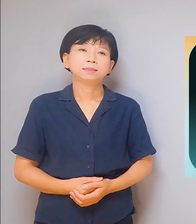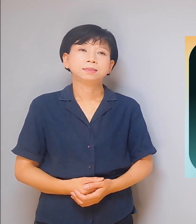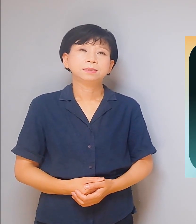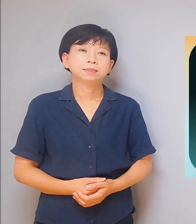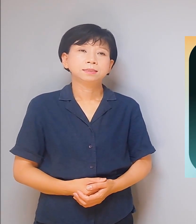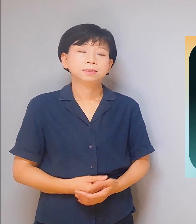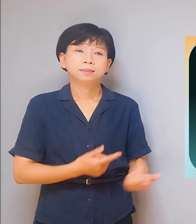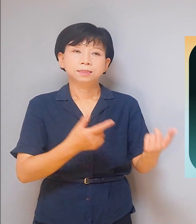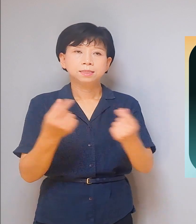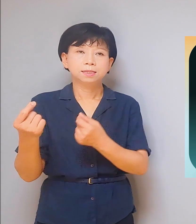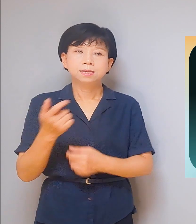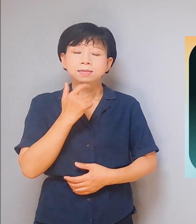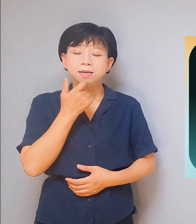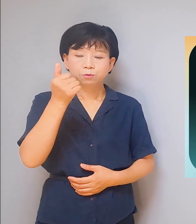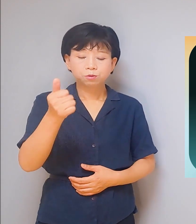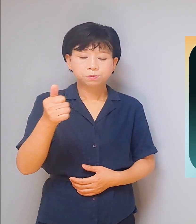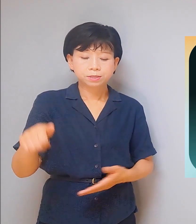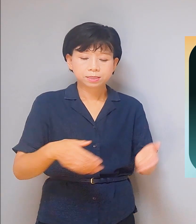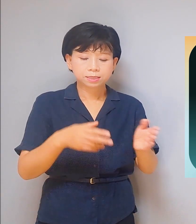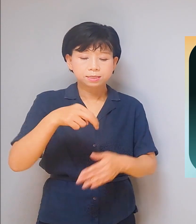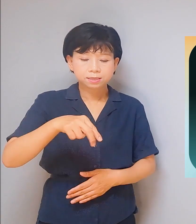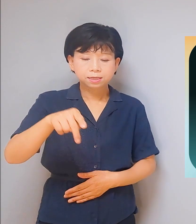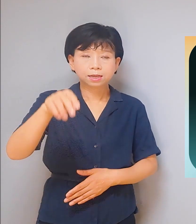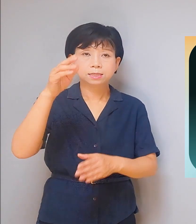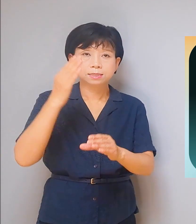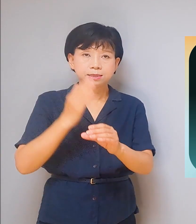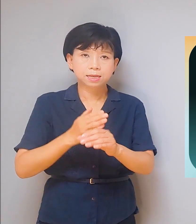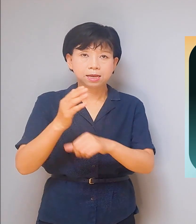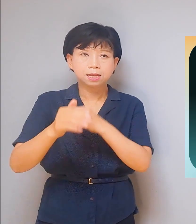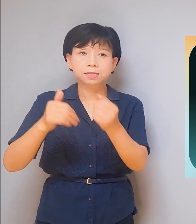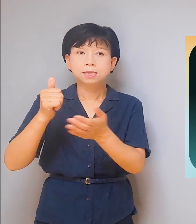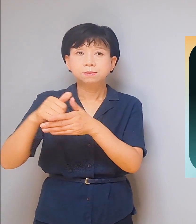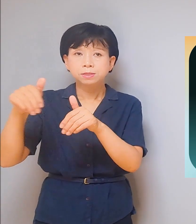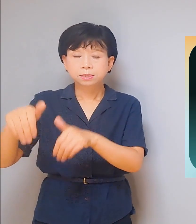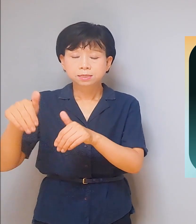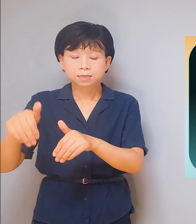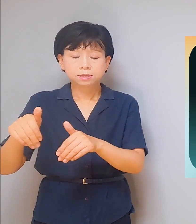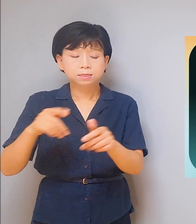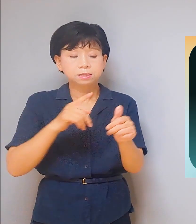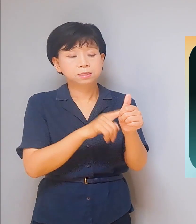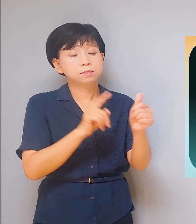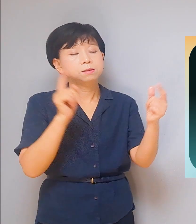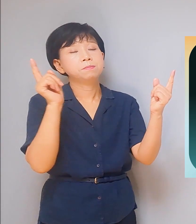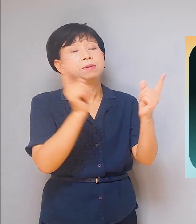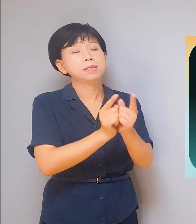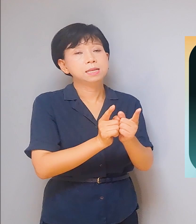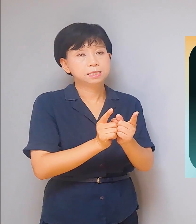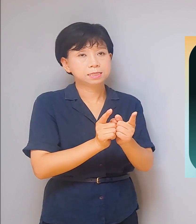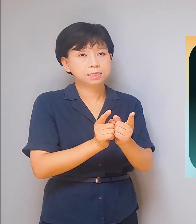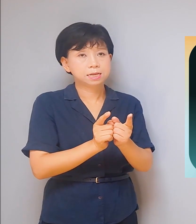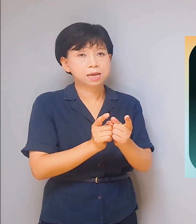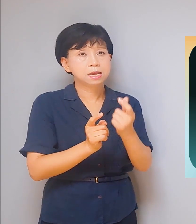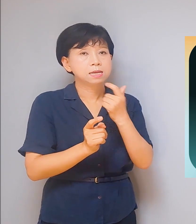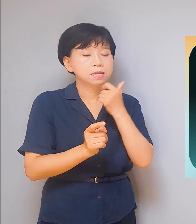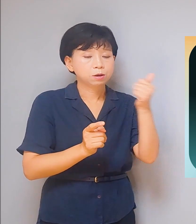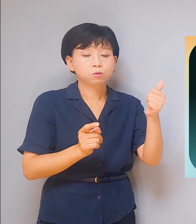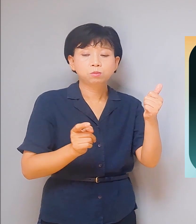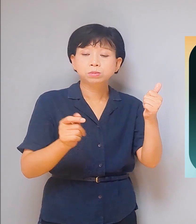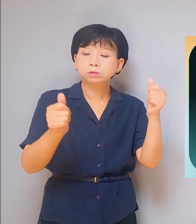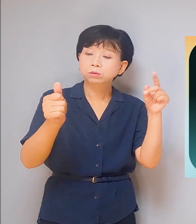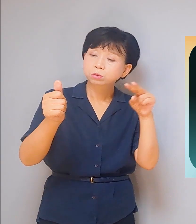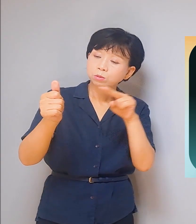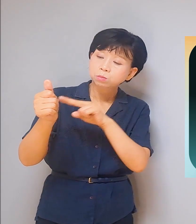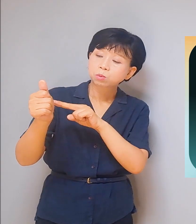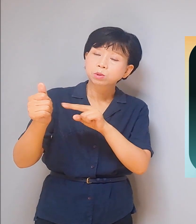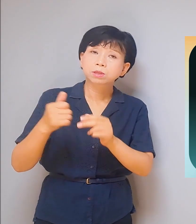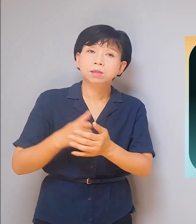한번 읽어봅니다. 야곱이 길을 가는데 하나님의 사자들이 그를 만난지라. 야곱이 그들을 볼